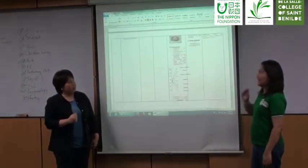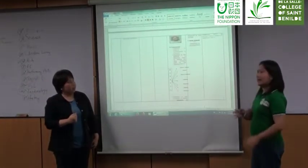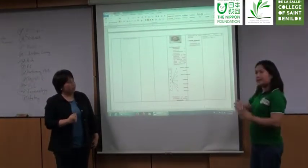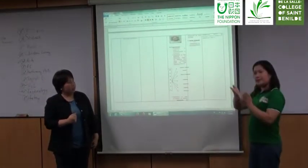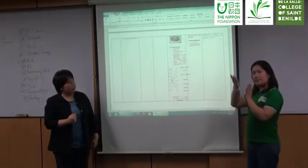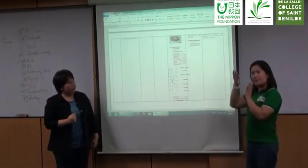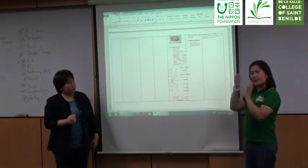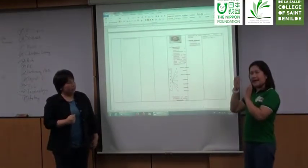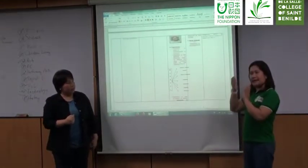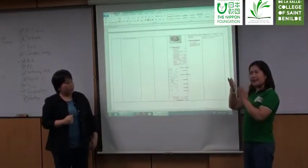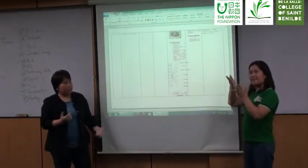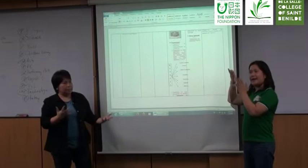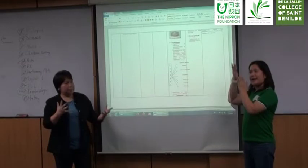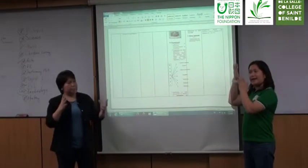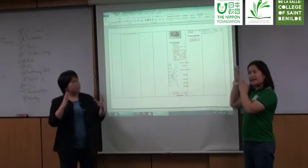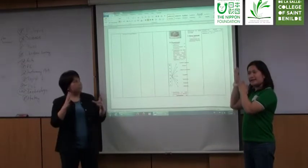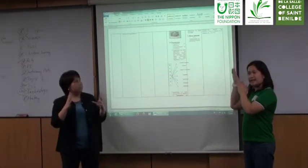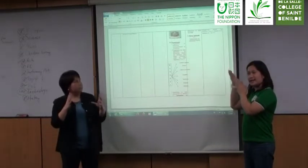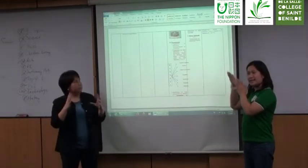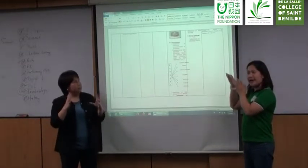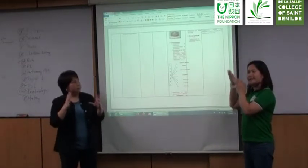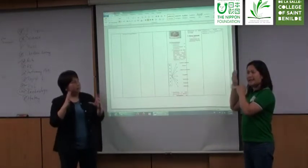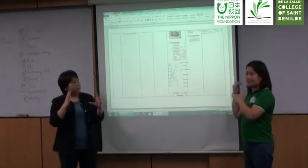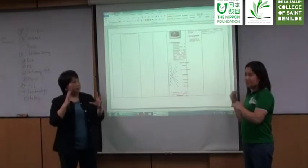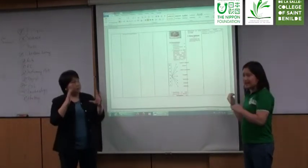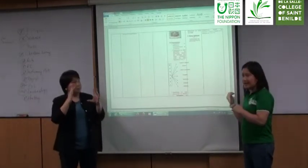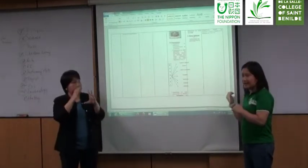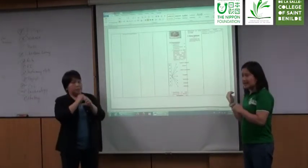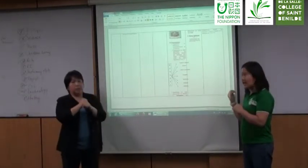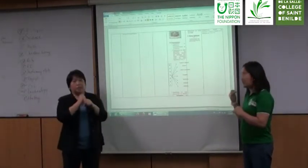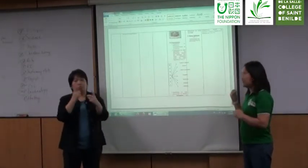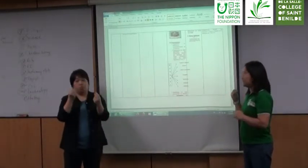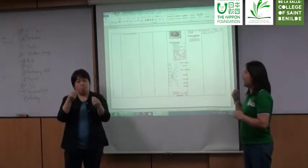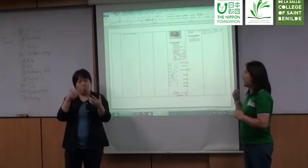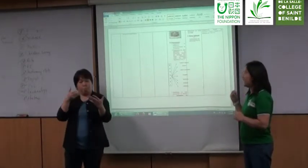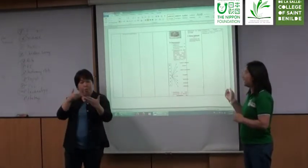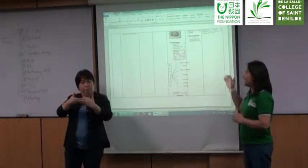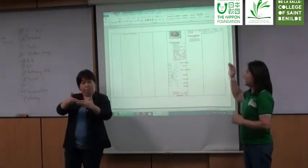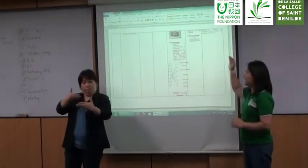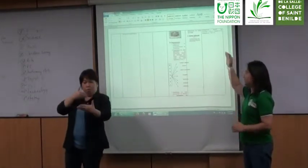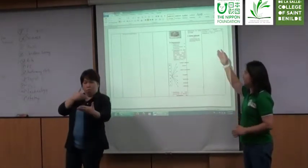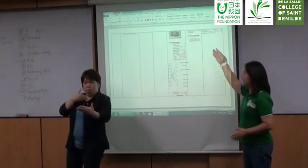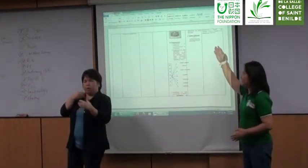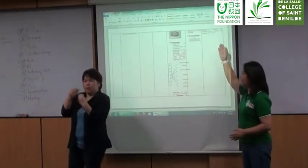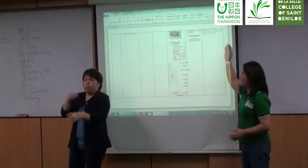So, kumbaga, naipa-assignment